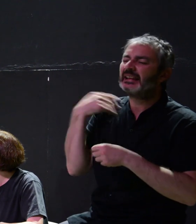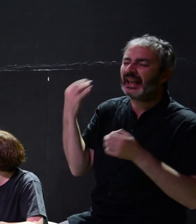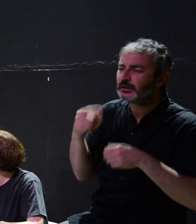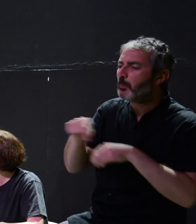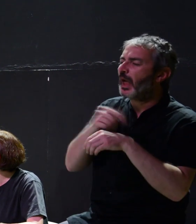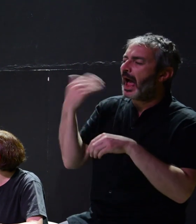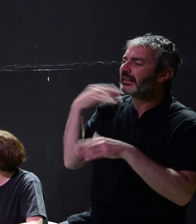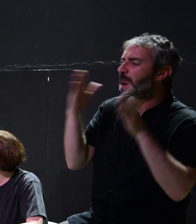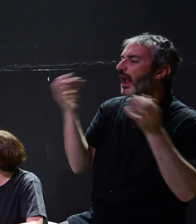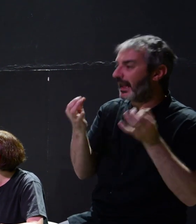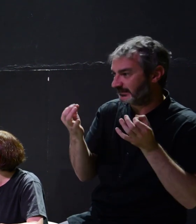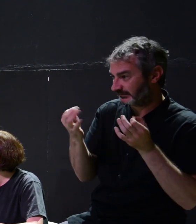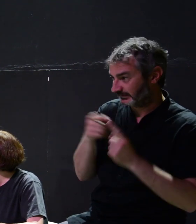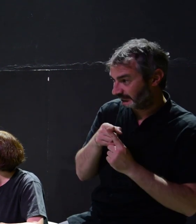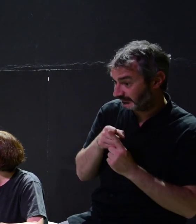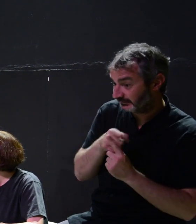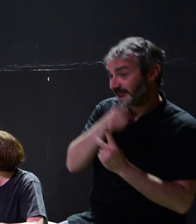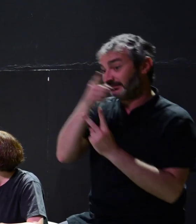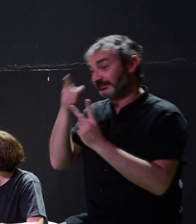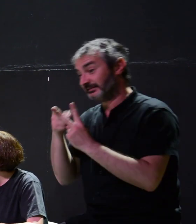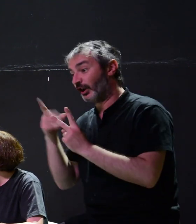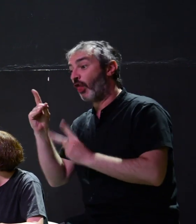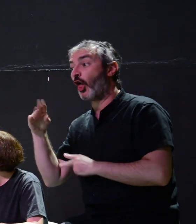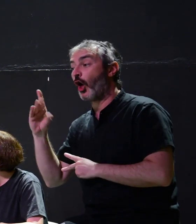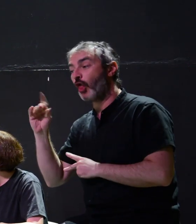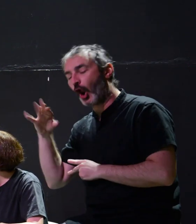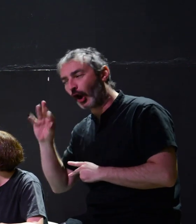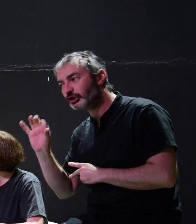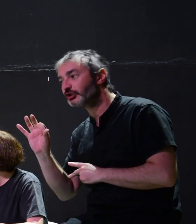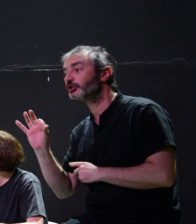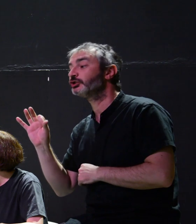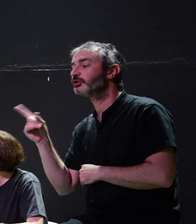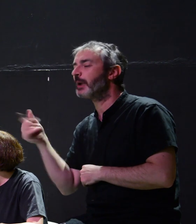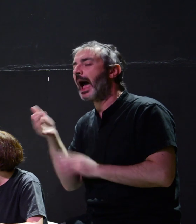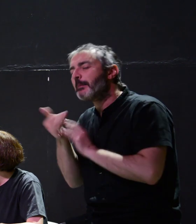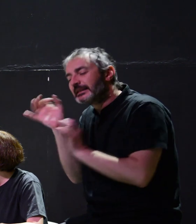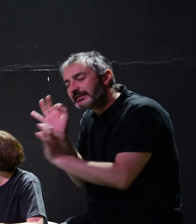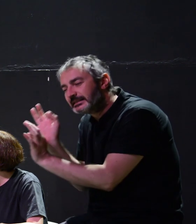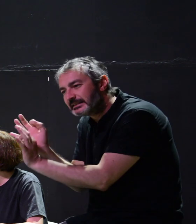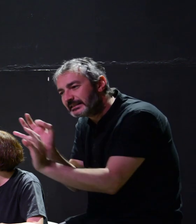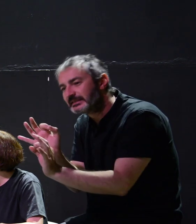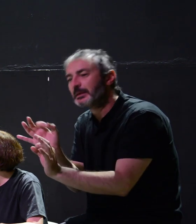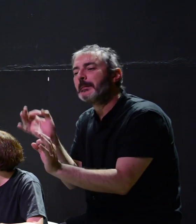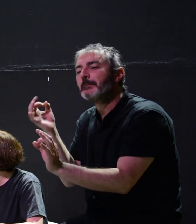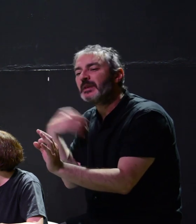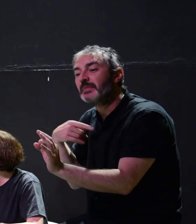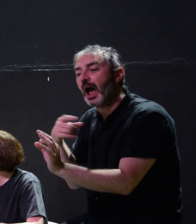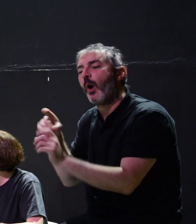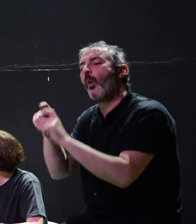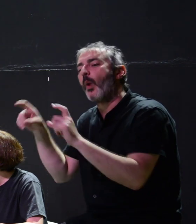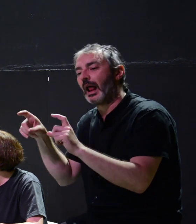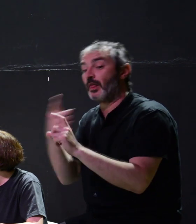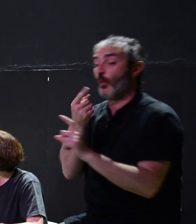que envoltava la vaga, i la Dolors Marín ens parlaria una mica més en concret de en què va consistir aquesta vaga